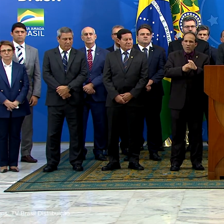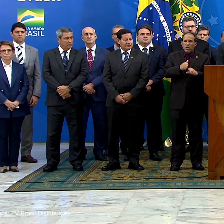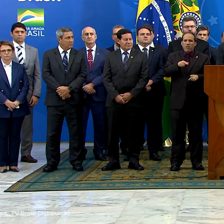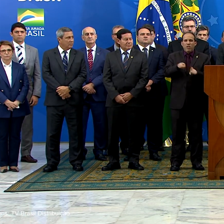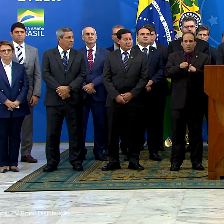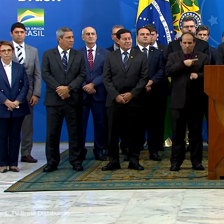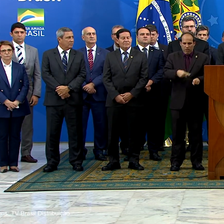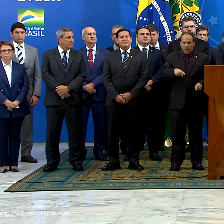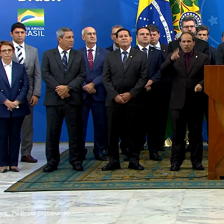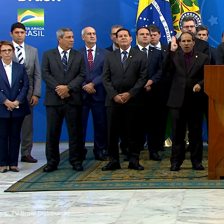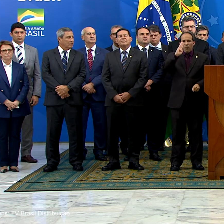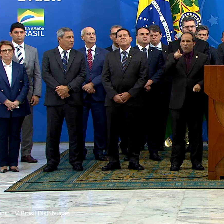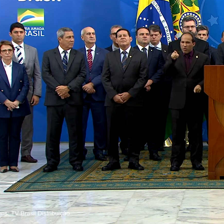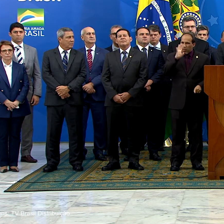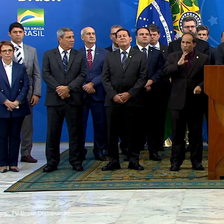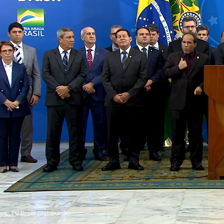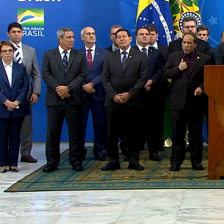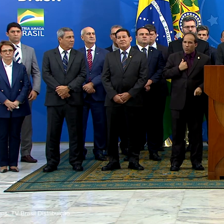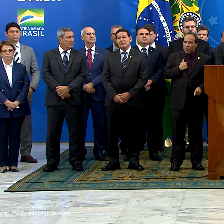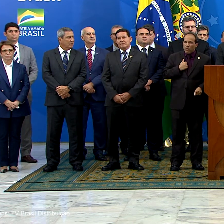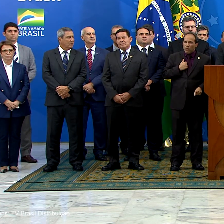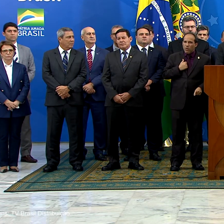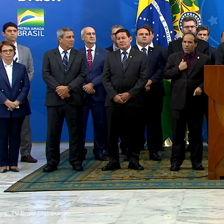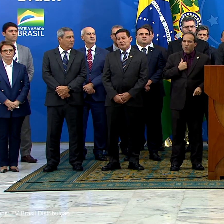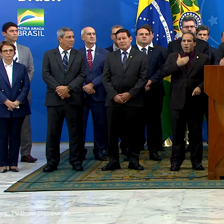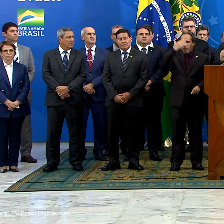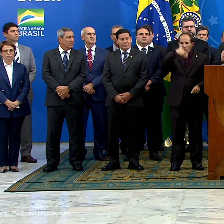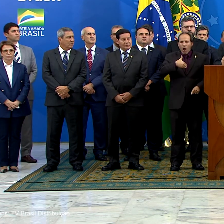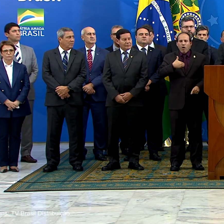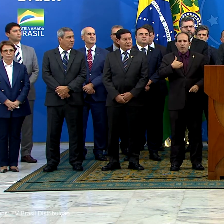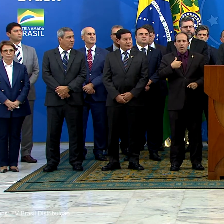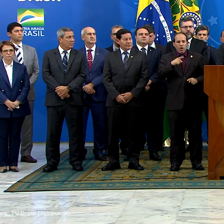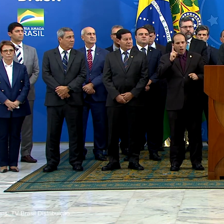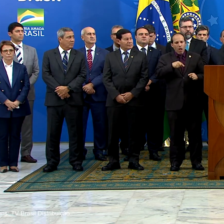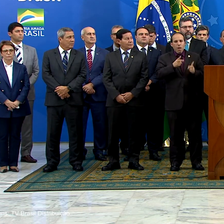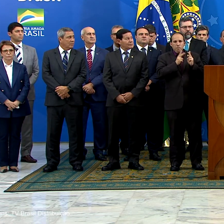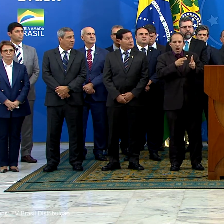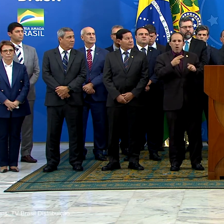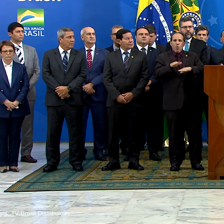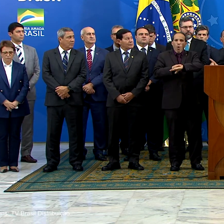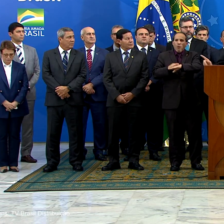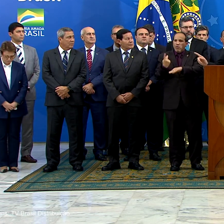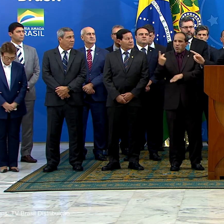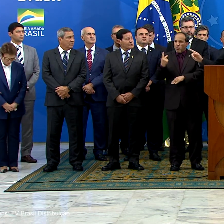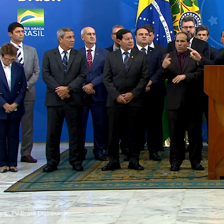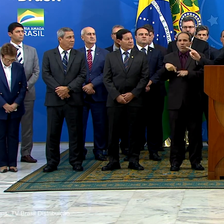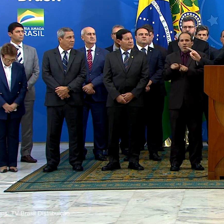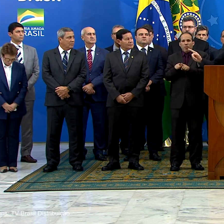acusados e essa foi a minha conversa que eu tô valeu e mais ainda